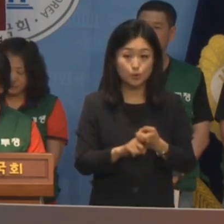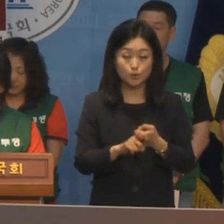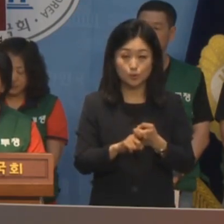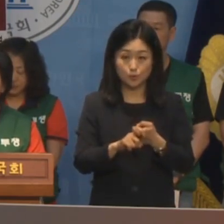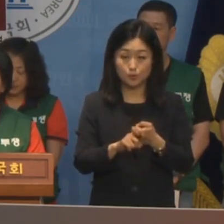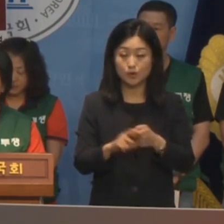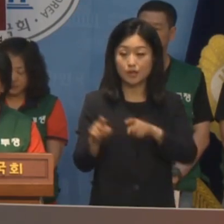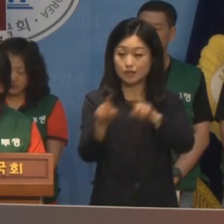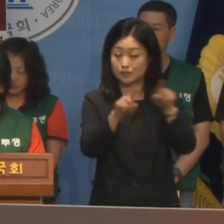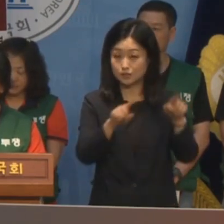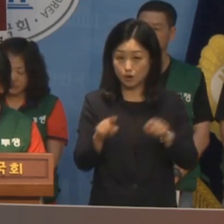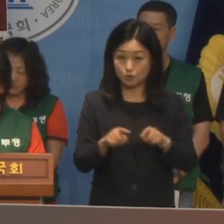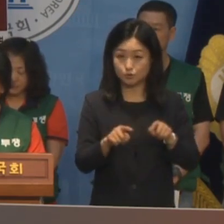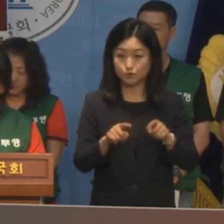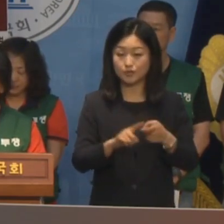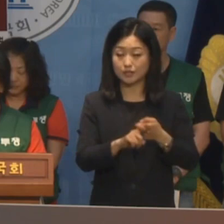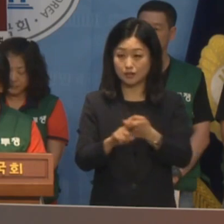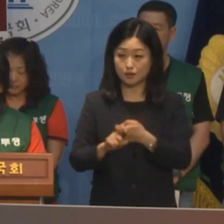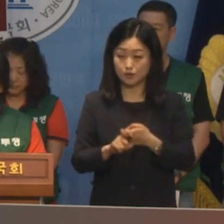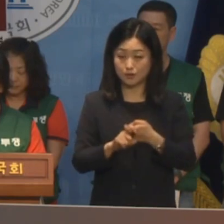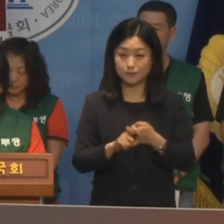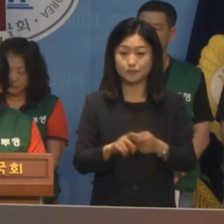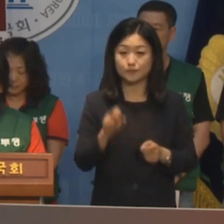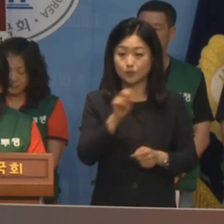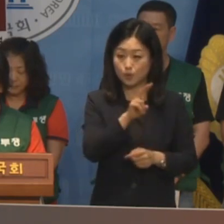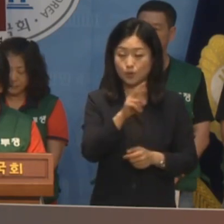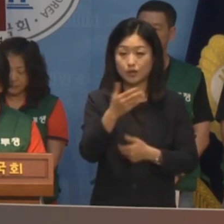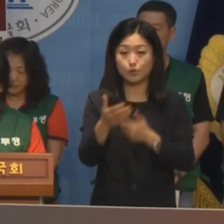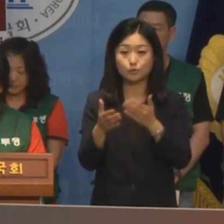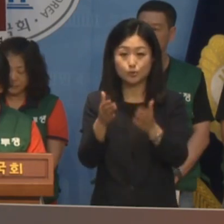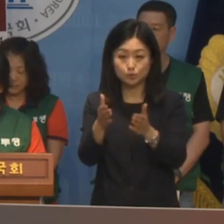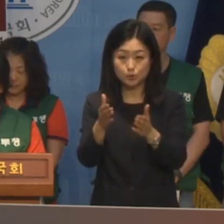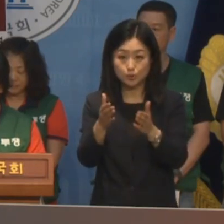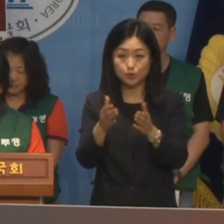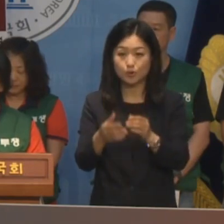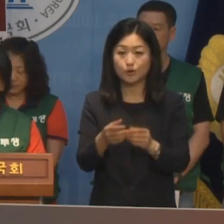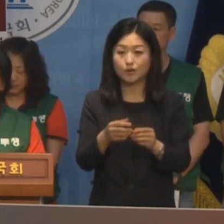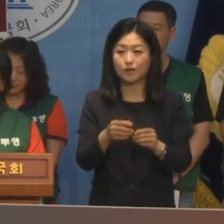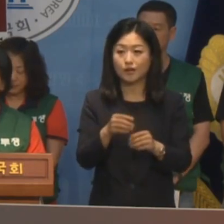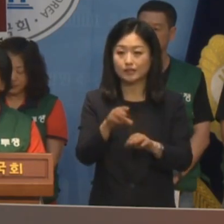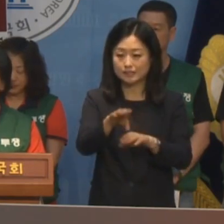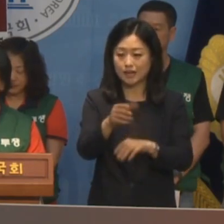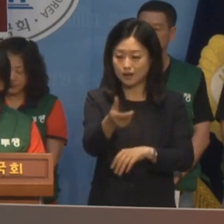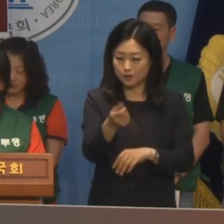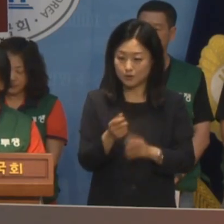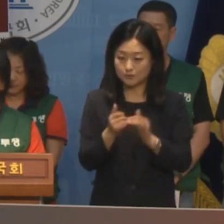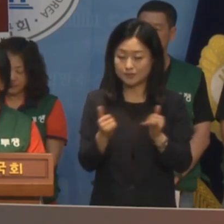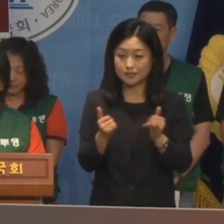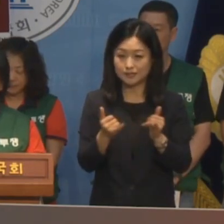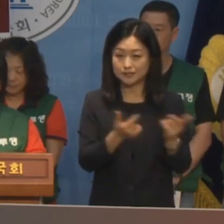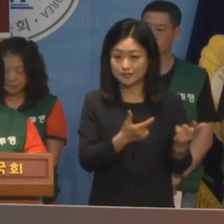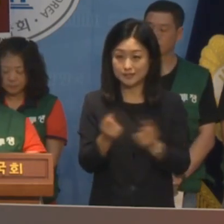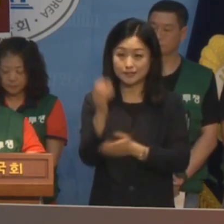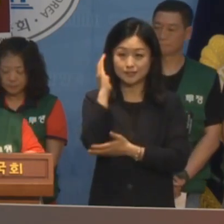민주일반연맹, 전국민주연합, 노동조합, 용인서울 고속도로 요금수납원 노동자